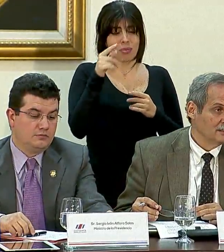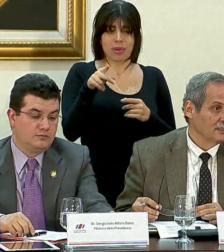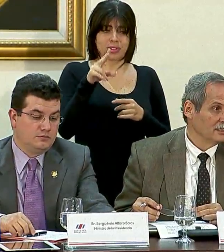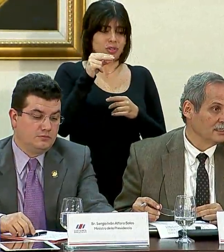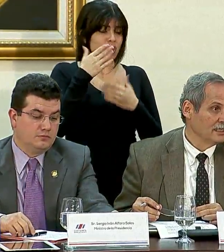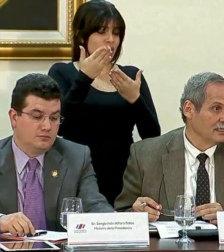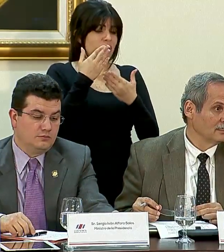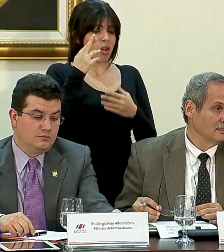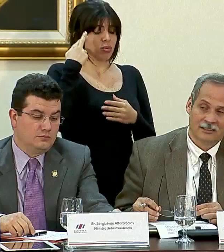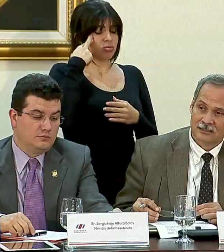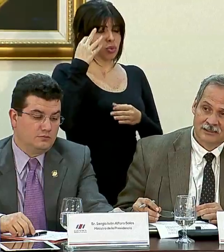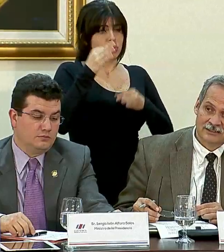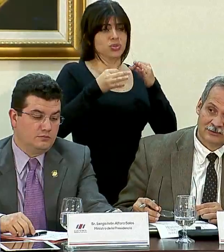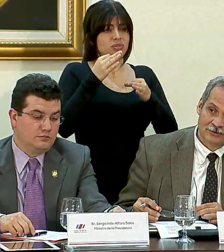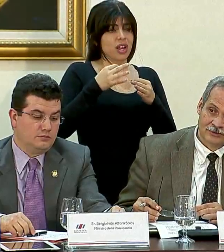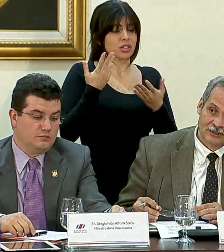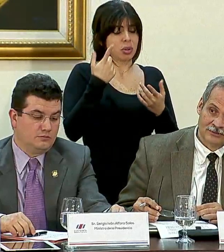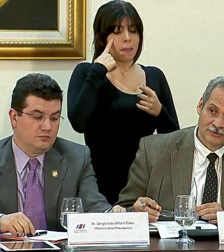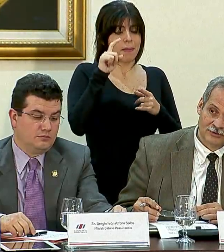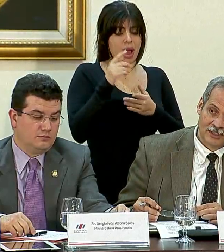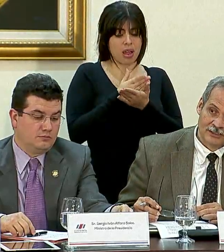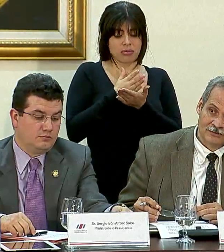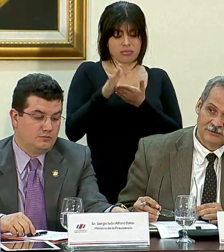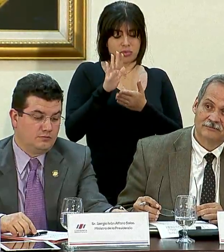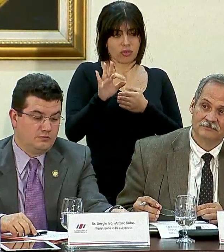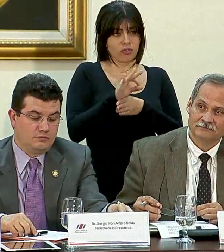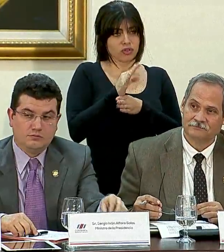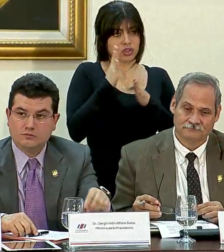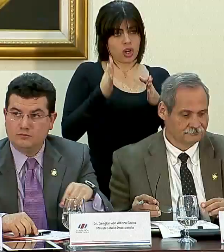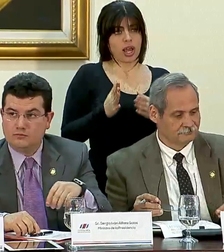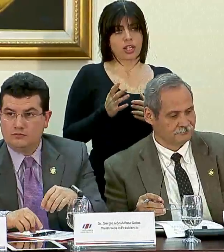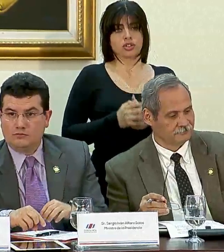justifican la destitución de estos funcionarios.